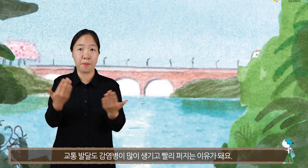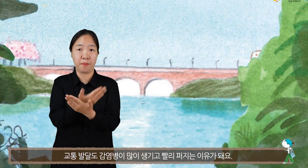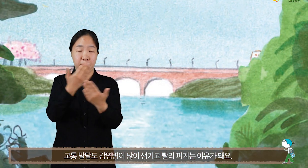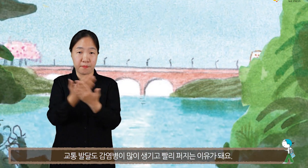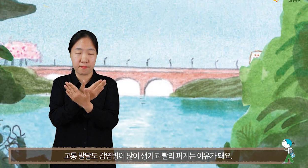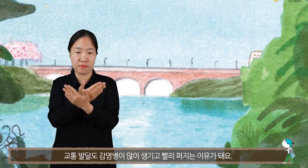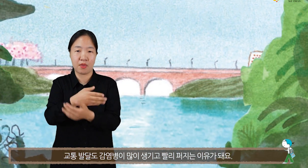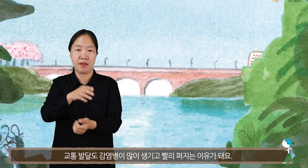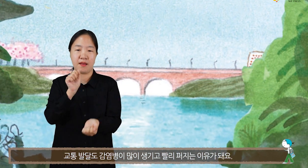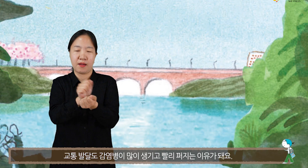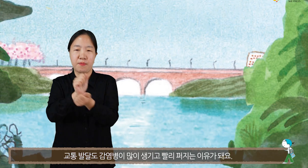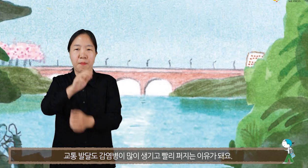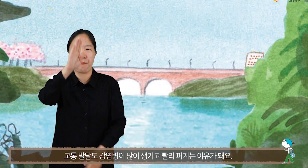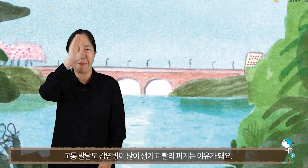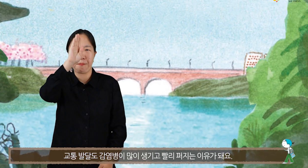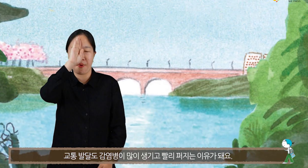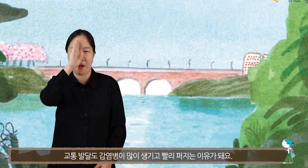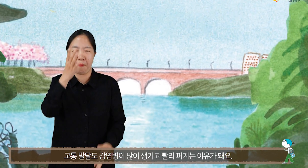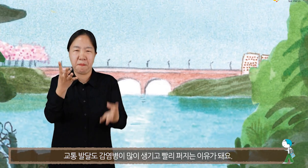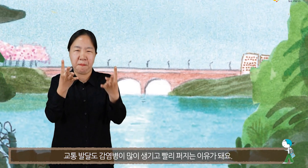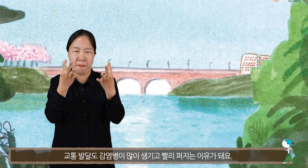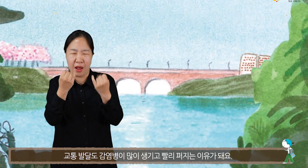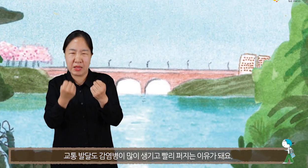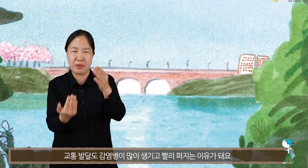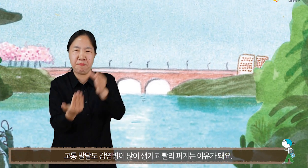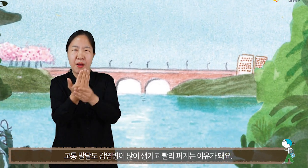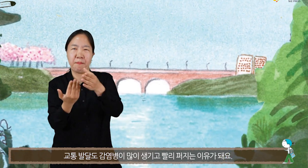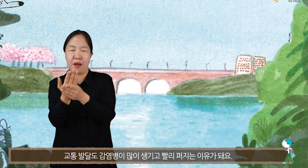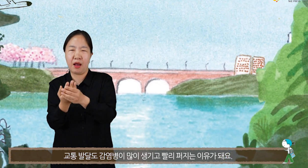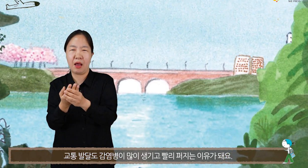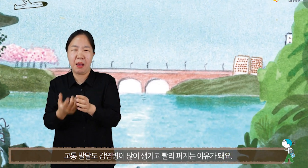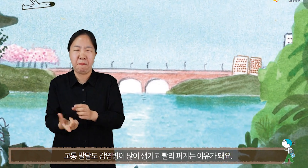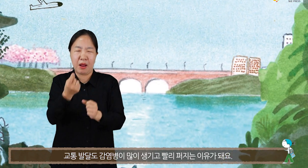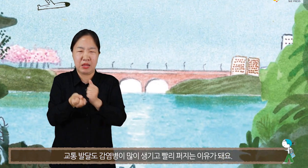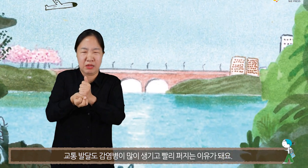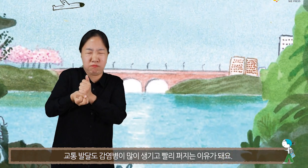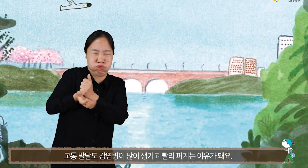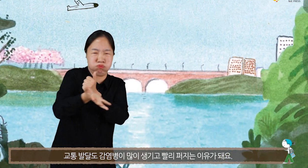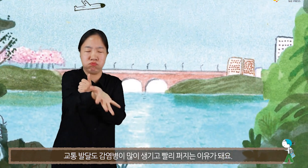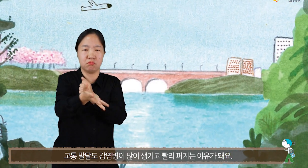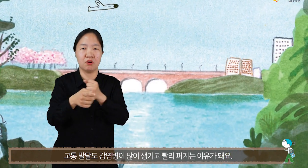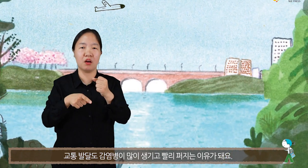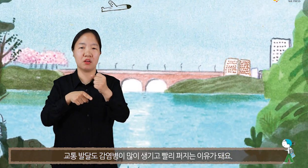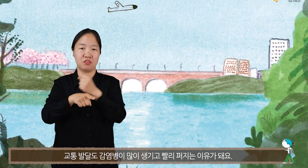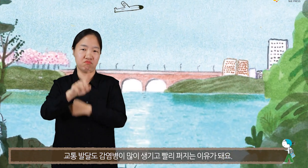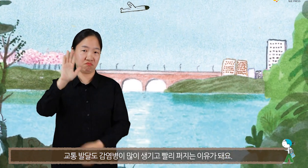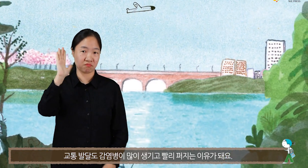교통 발달도 감염병이 많이 생기고 빨리 퍼지는 이유가 돼요.